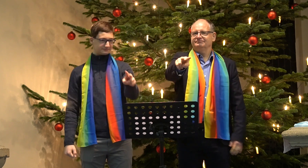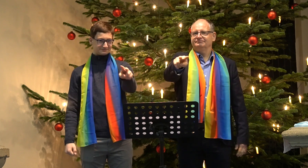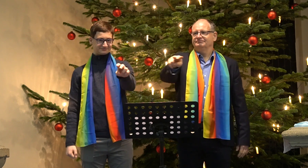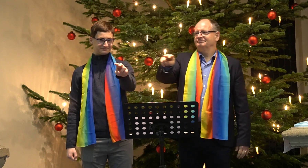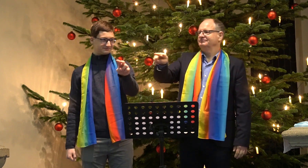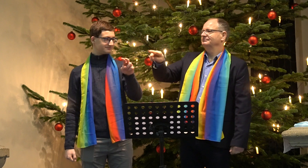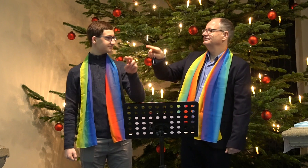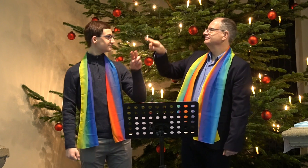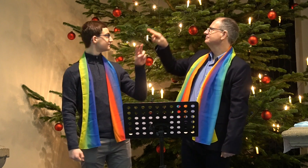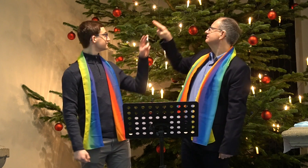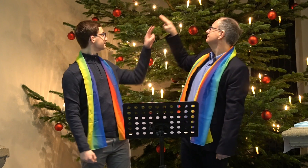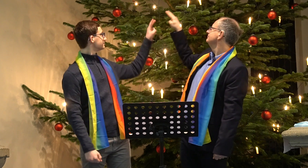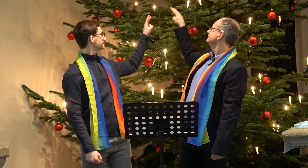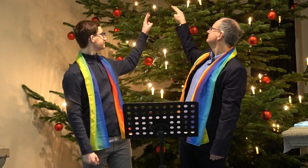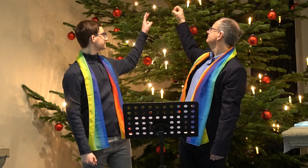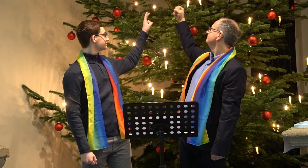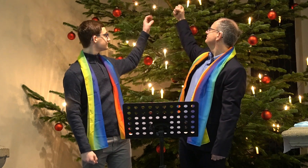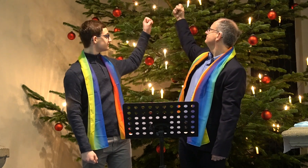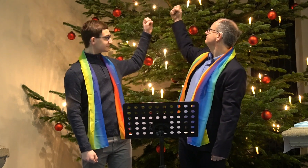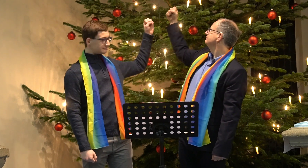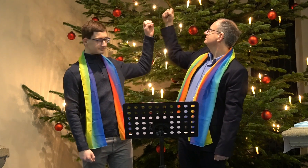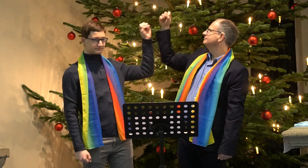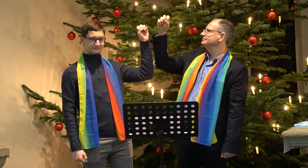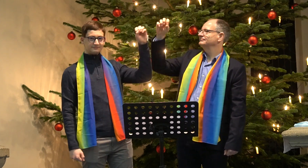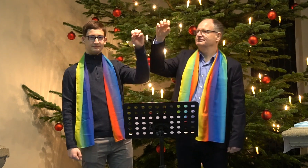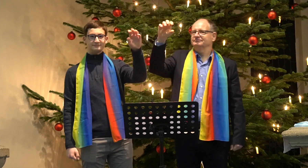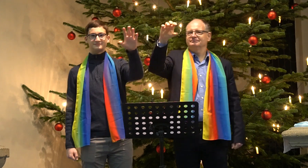Seht auf das Licht des